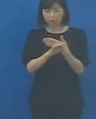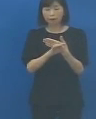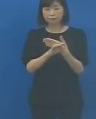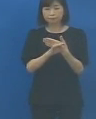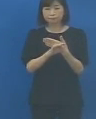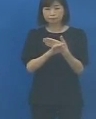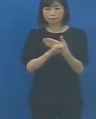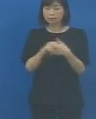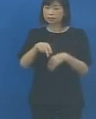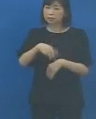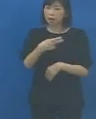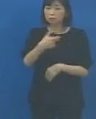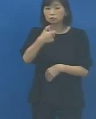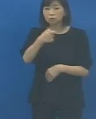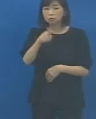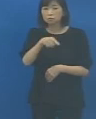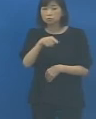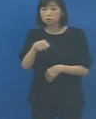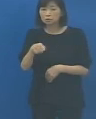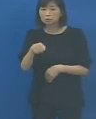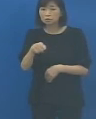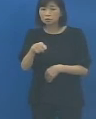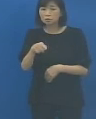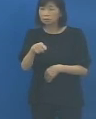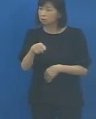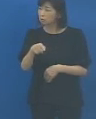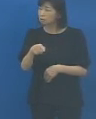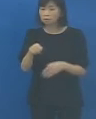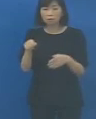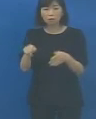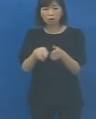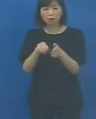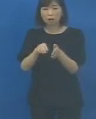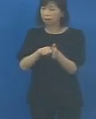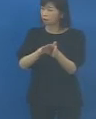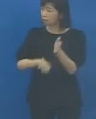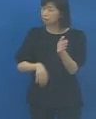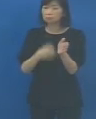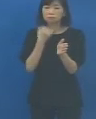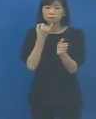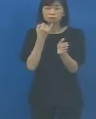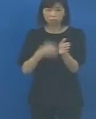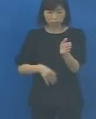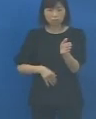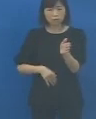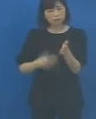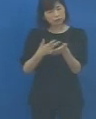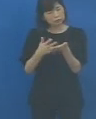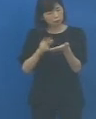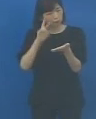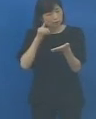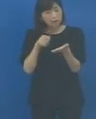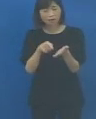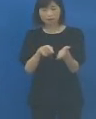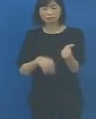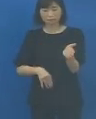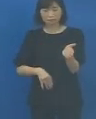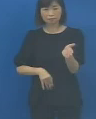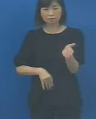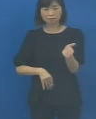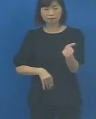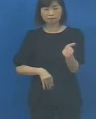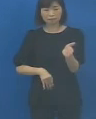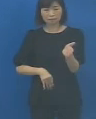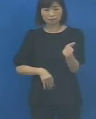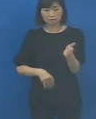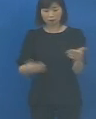これ250人というのはこれちょっと切ってもらったらいいですね。ちょっとこれ、資料のミスでありますが、